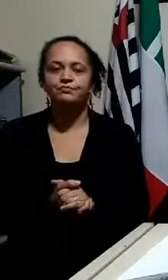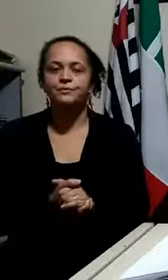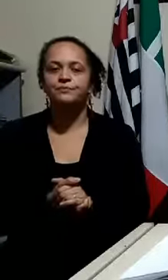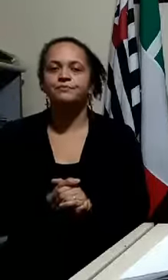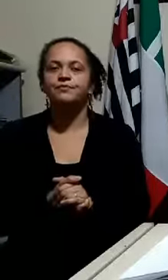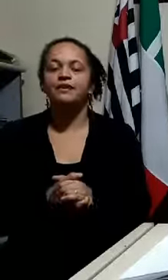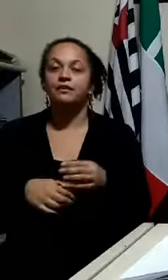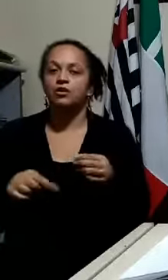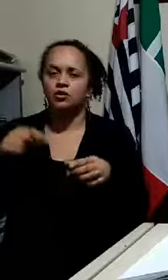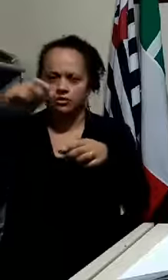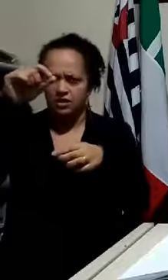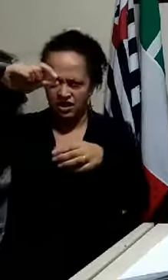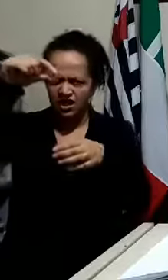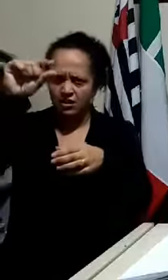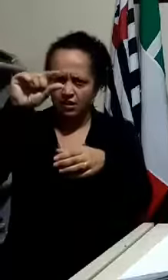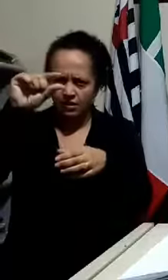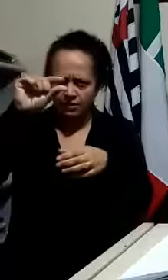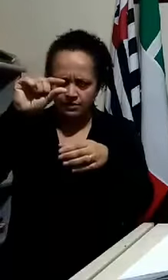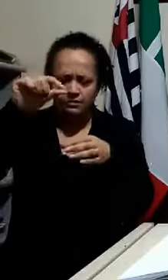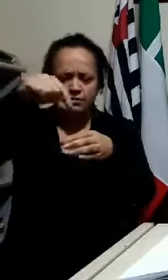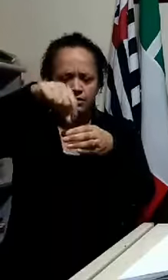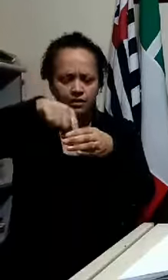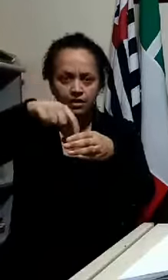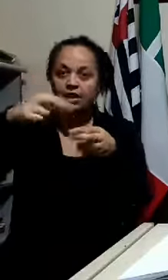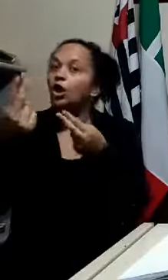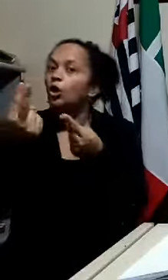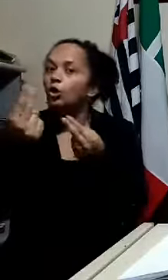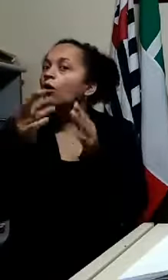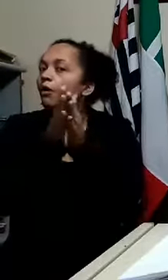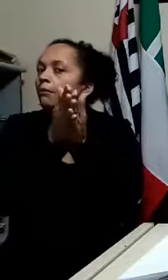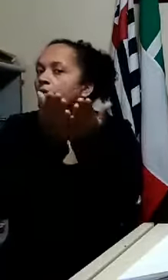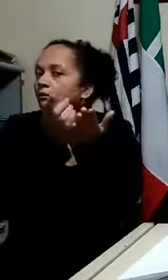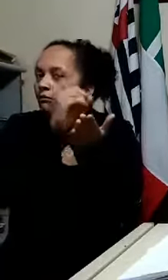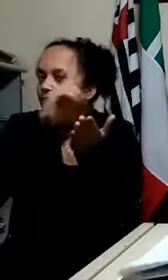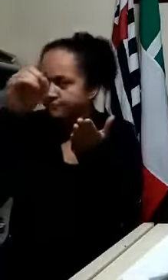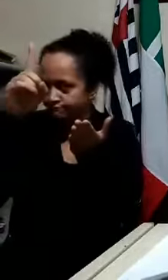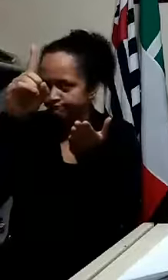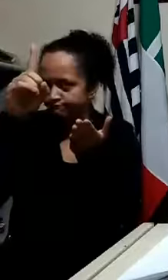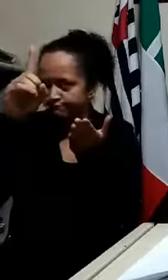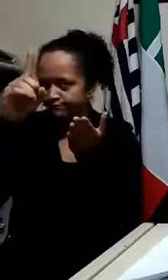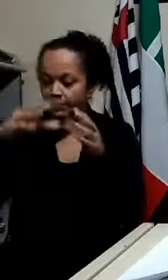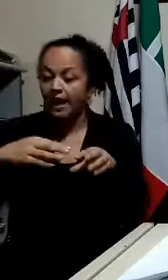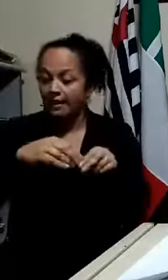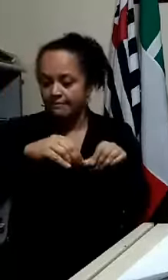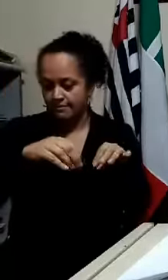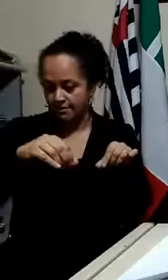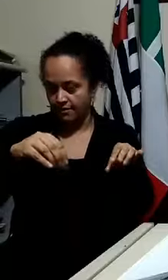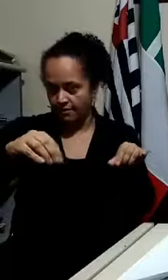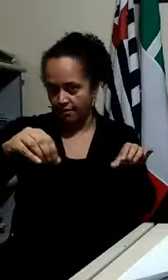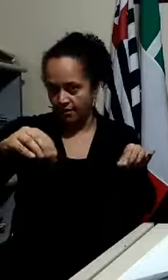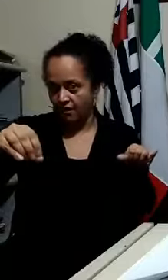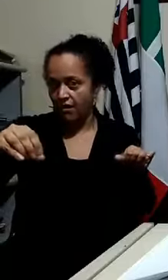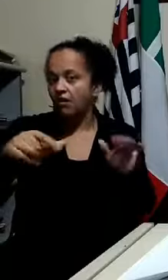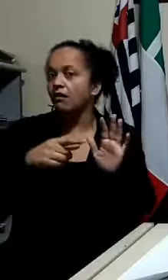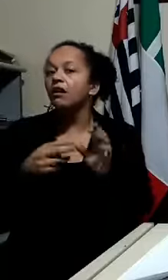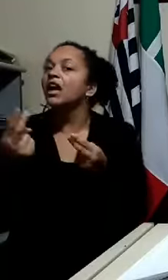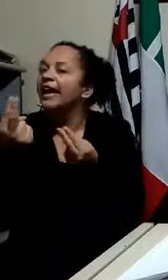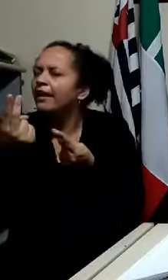semente representa a palavra de Deus. O solo representa